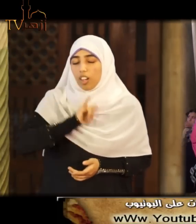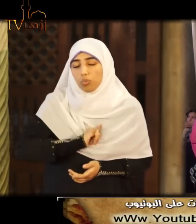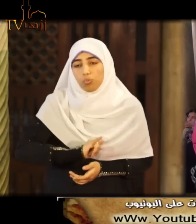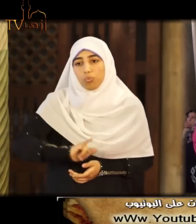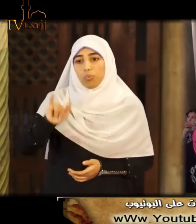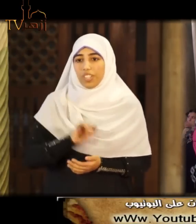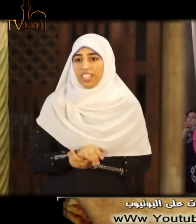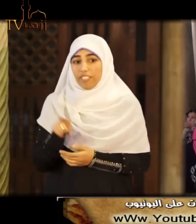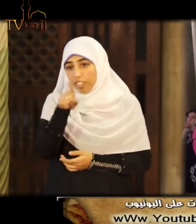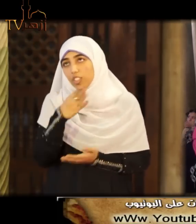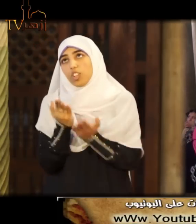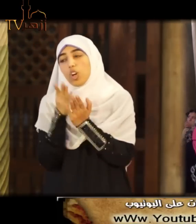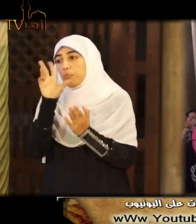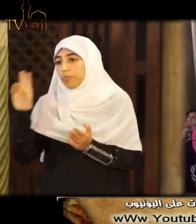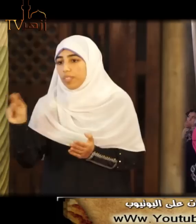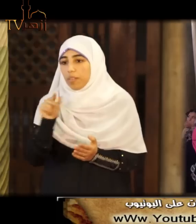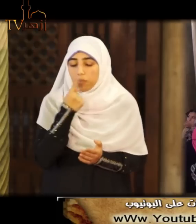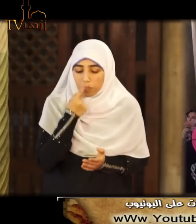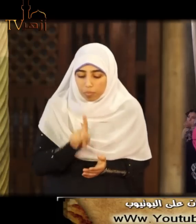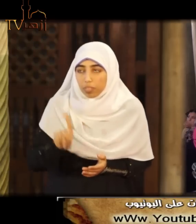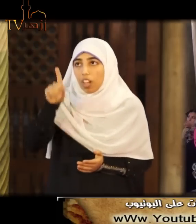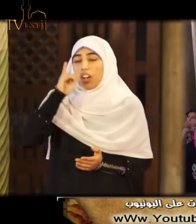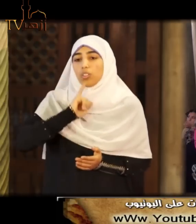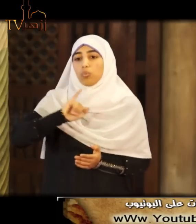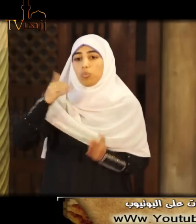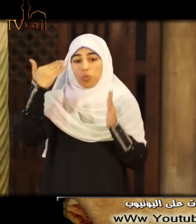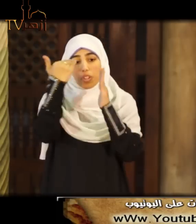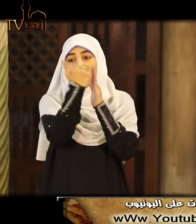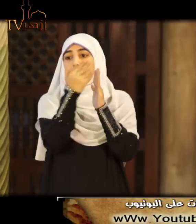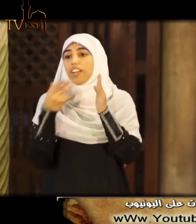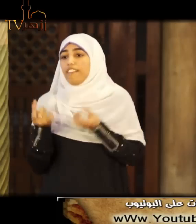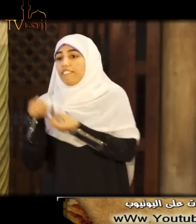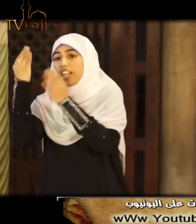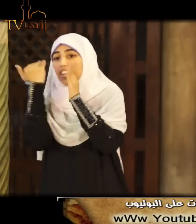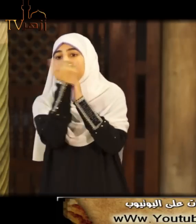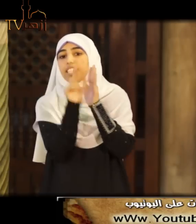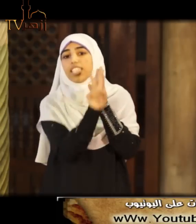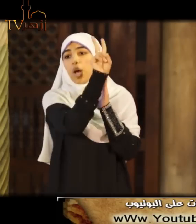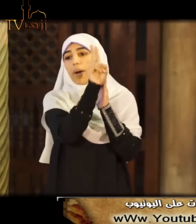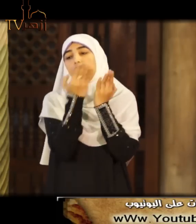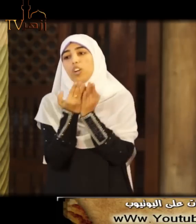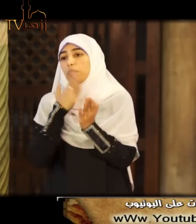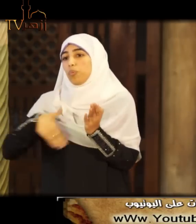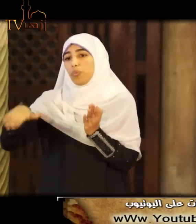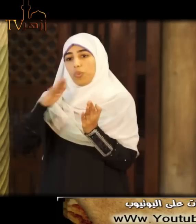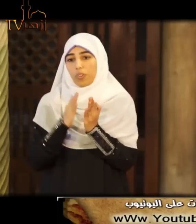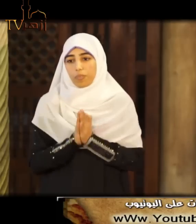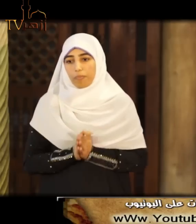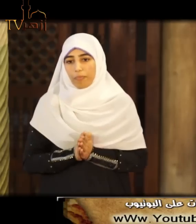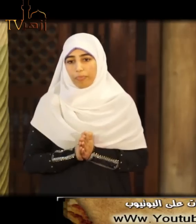فدي مقدمة إنكم مصطفين. هذا طريق الأنبياء